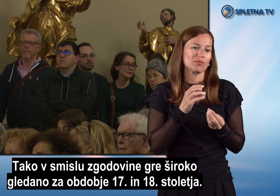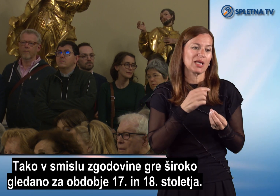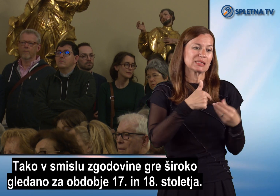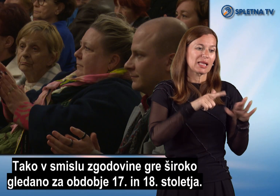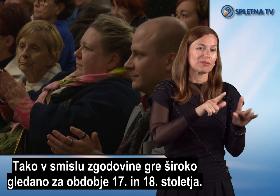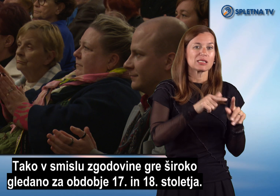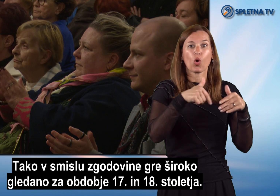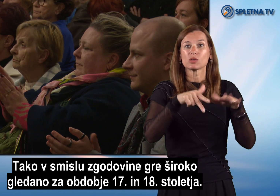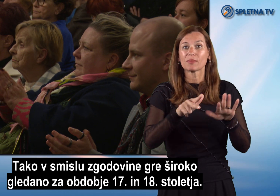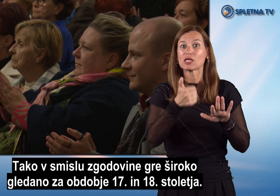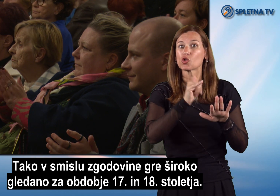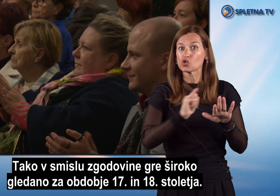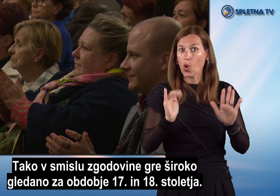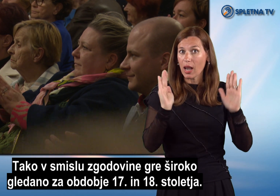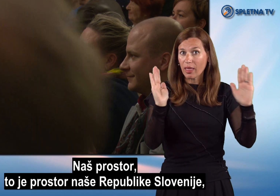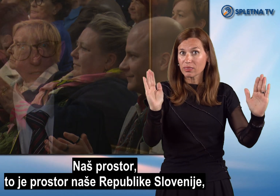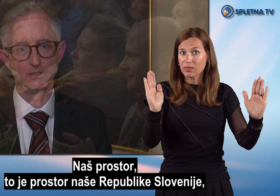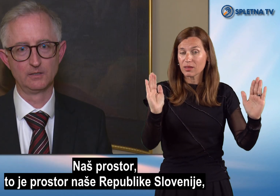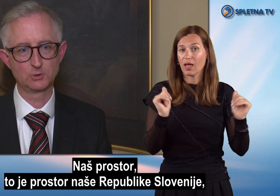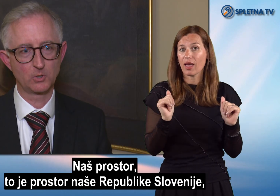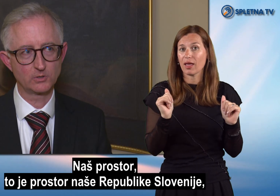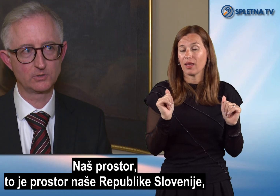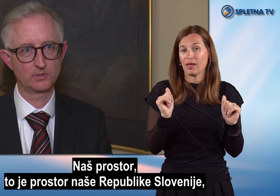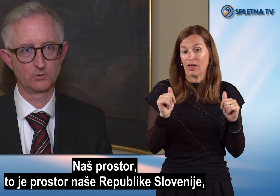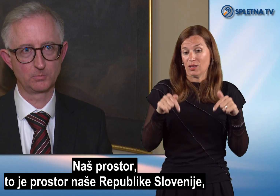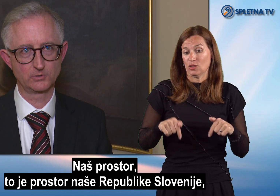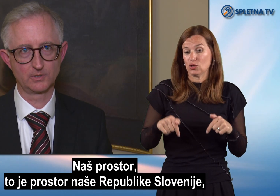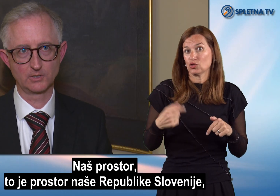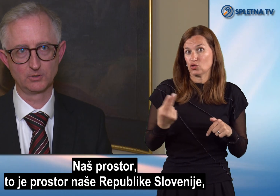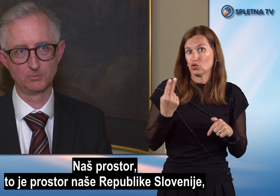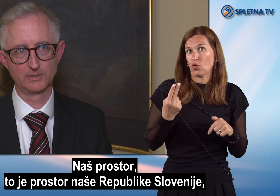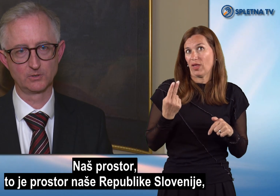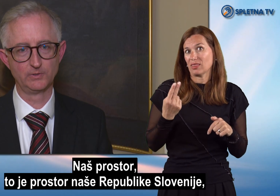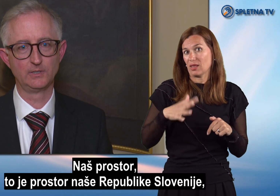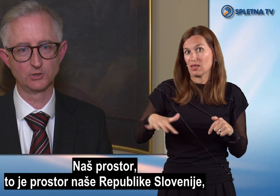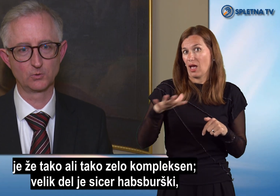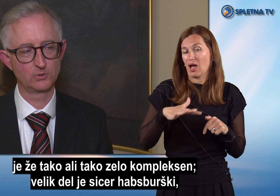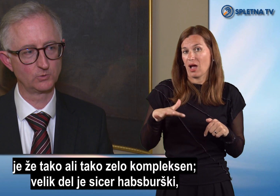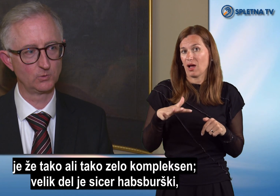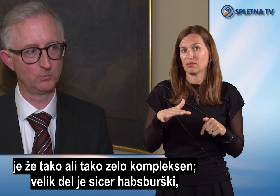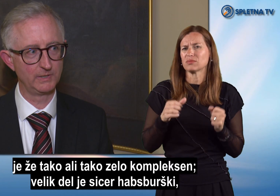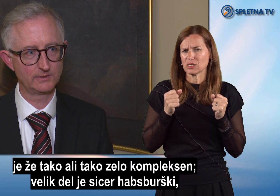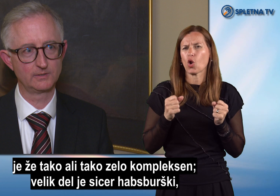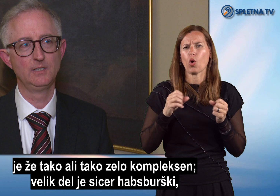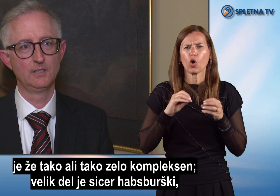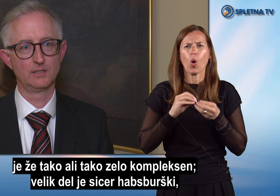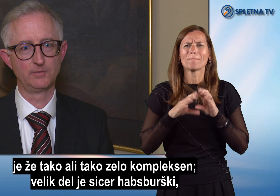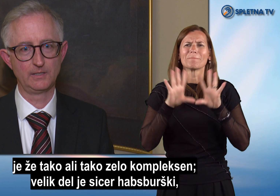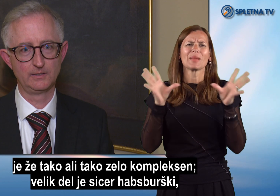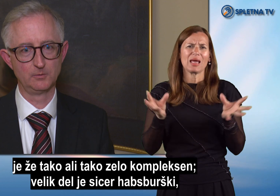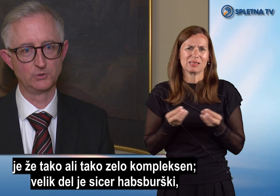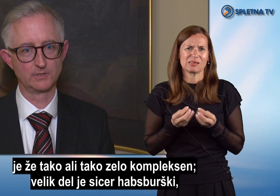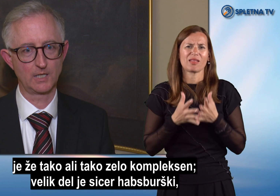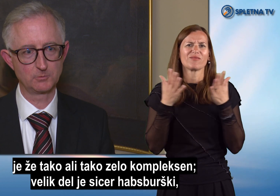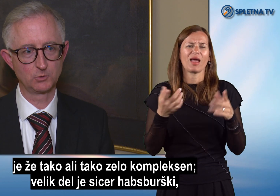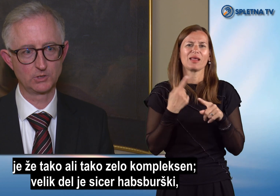obdobje 17. in 18. stoletja. Naš prostor, torej prostor naše Republike Slovenije, je že tako ali tako zelo kompleksen. Velik